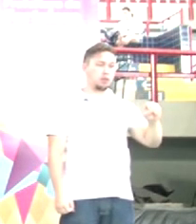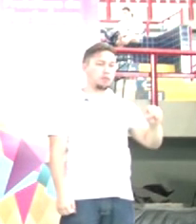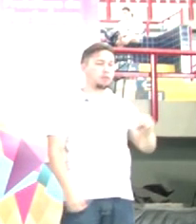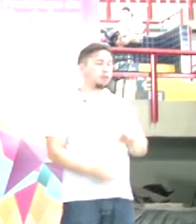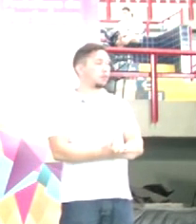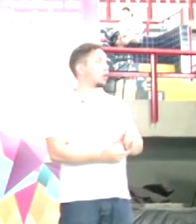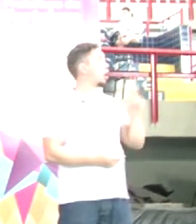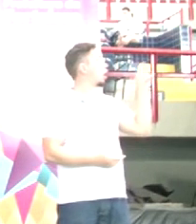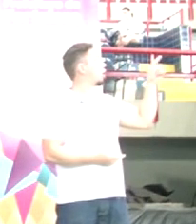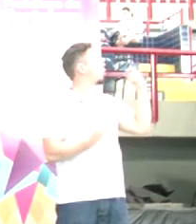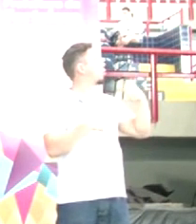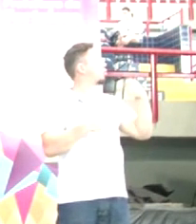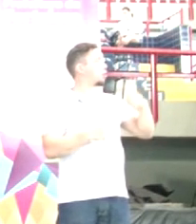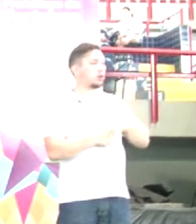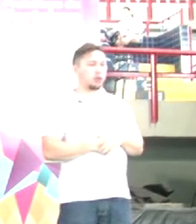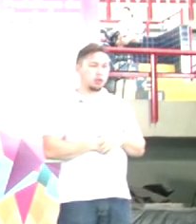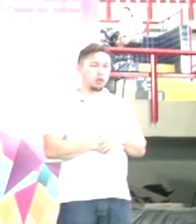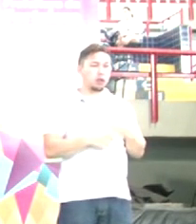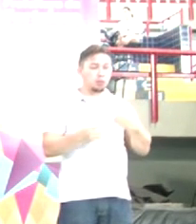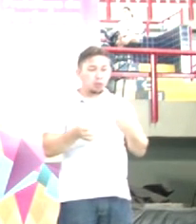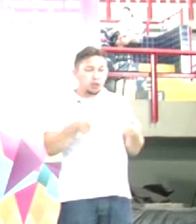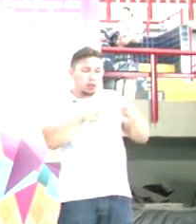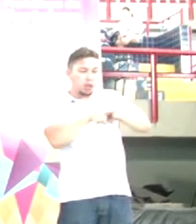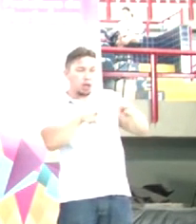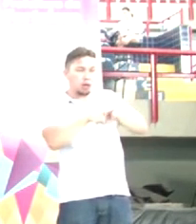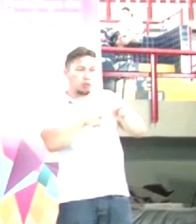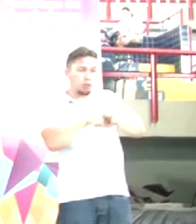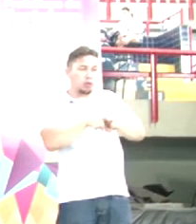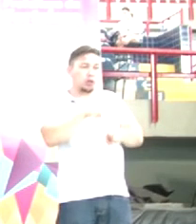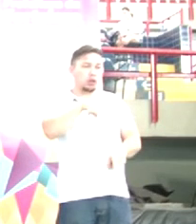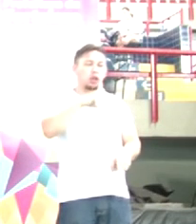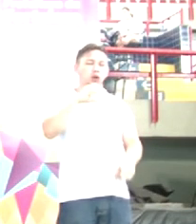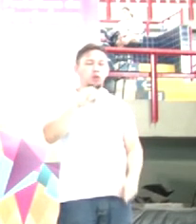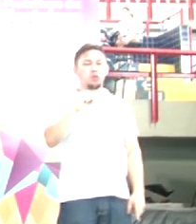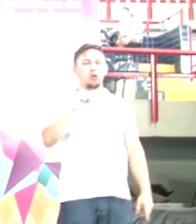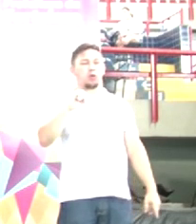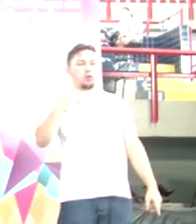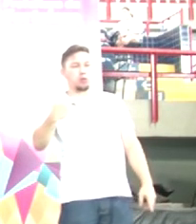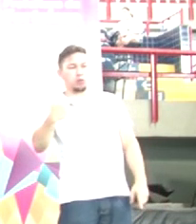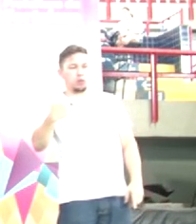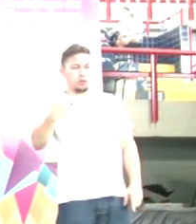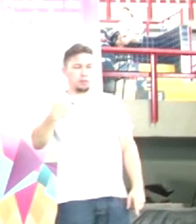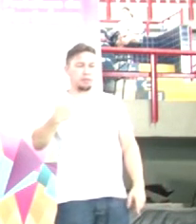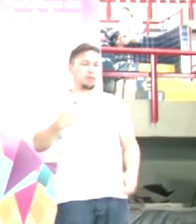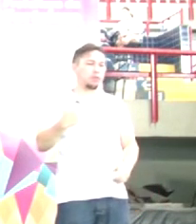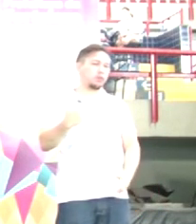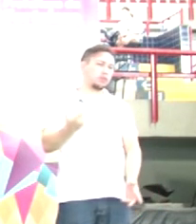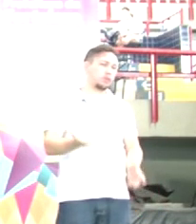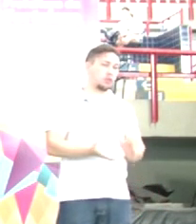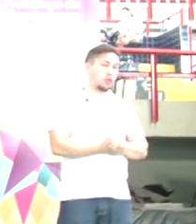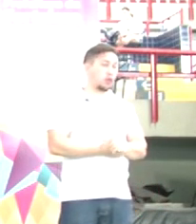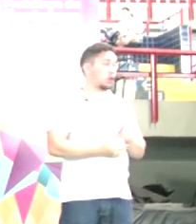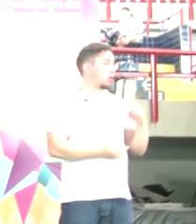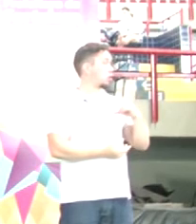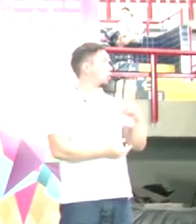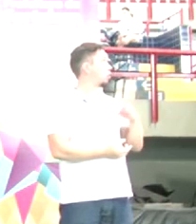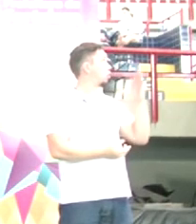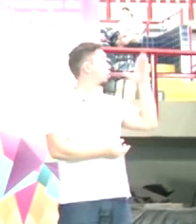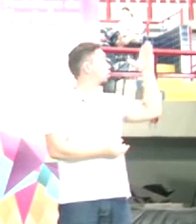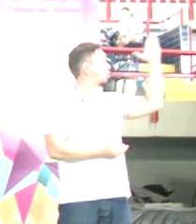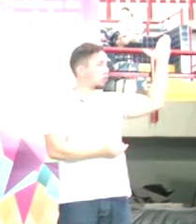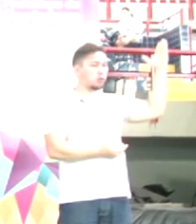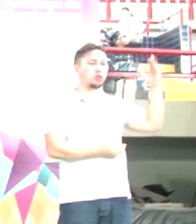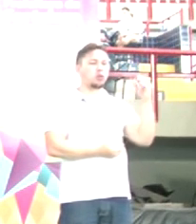ele precisa de quem? Do comburente, que é o O2. E Tiago, quando eu tenho aqui,